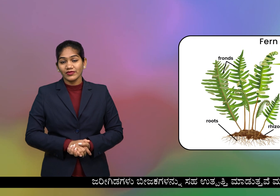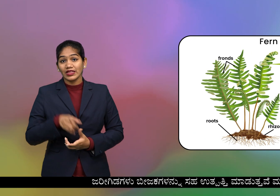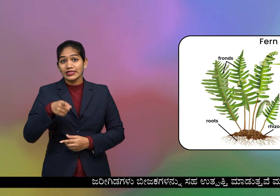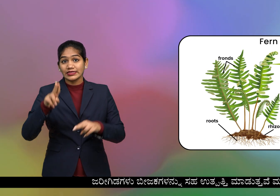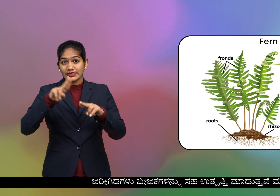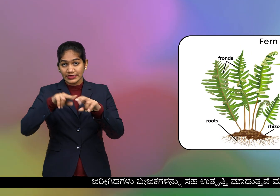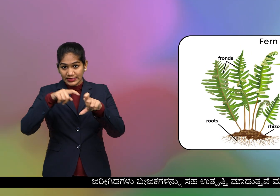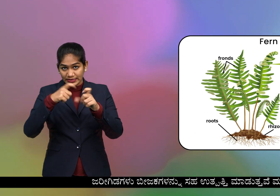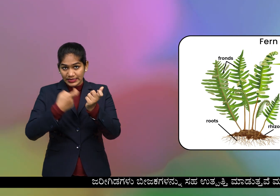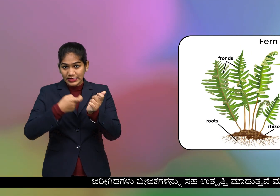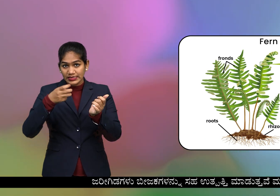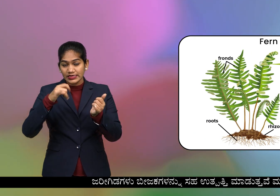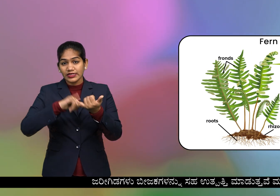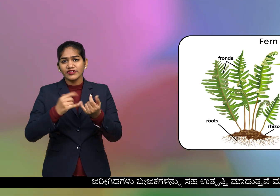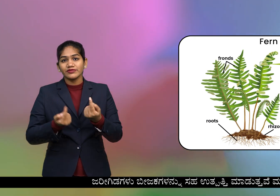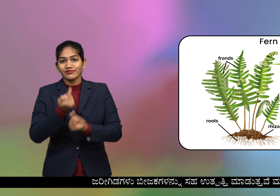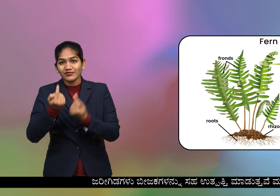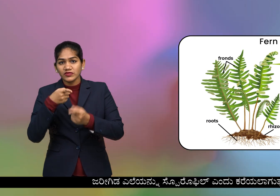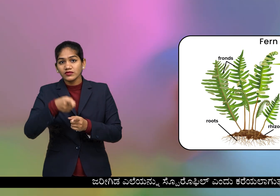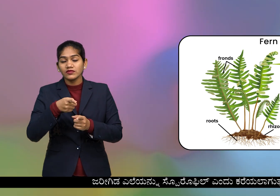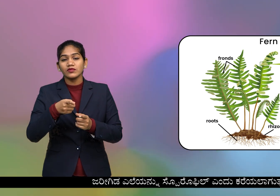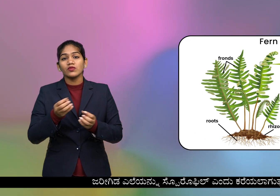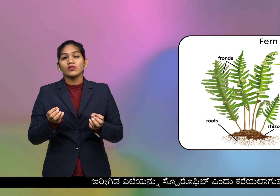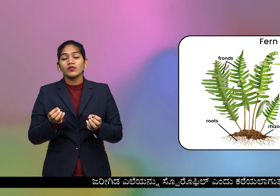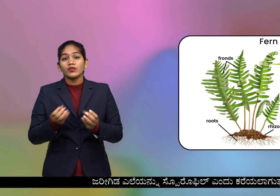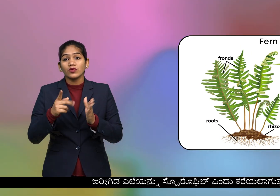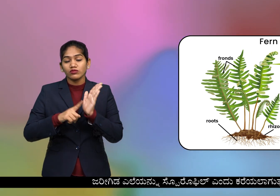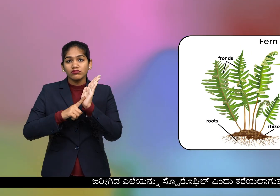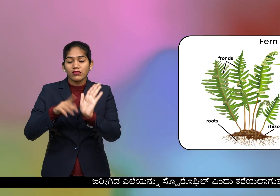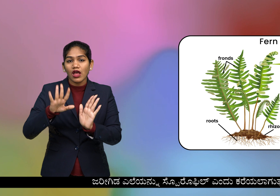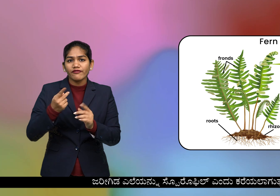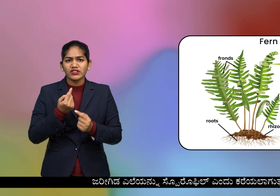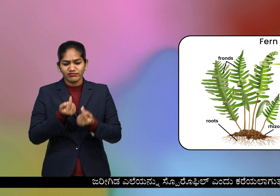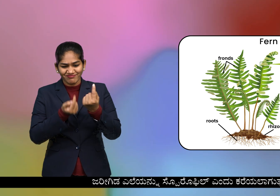ಜರಿಗಿಡಗಳು ಬೀಜಕಗಳನ್ನ ಸಹ ಉತ್ಪತ್ತಿ ಮಾಡುತ್ತವೆ ಮತ್ತು ಜರಿಗಿಡ ಎಲೆಗಳನ್ನ ಸ್ಪೋರೋಫಿಲ್ ಎಂದು ಕರೆಯಲಾಗುತ್ತೆ.